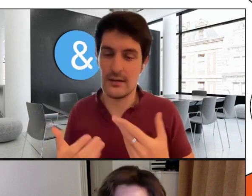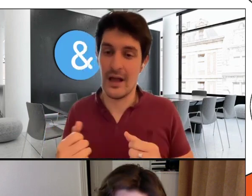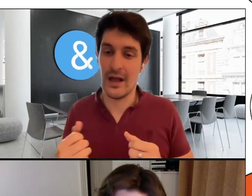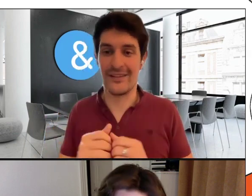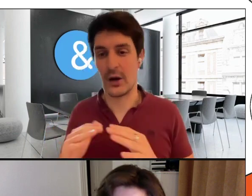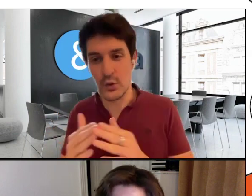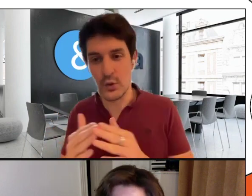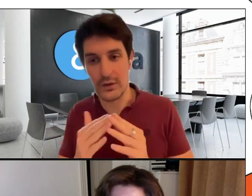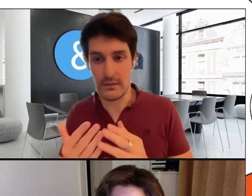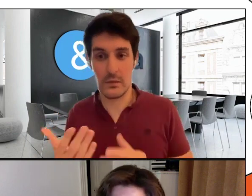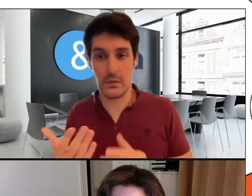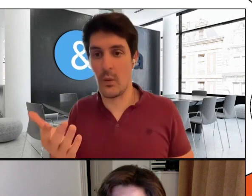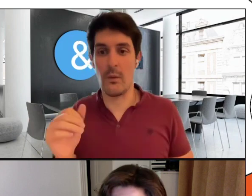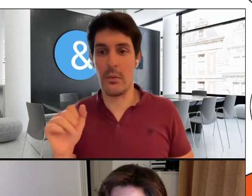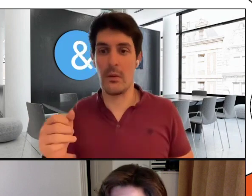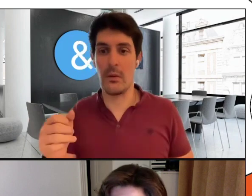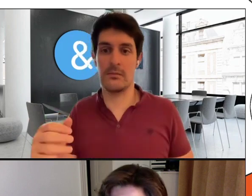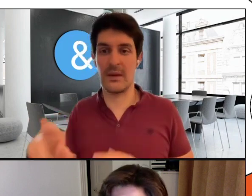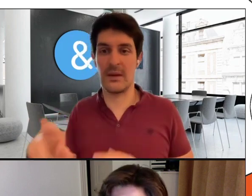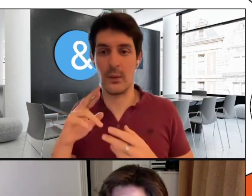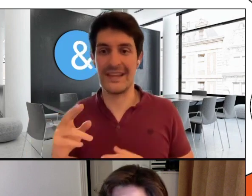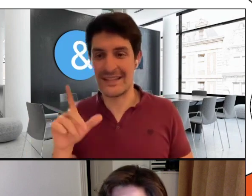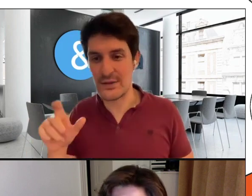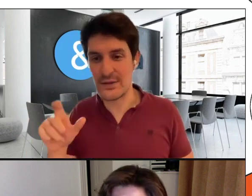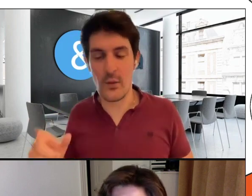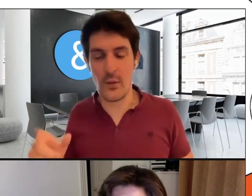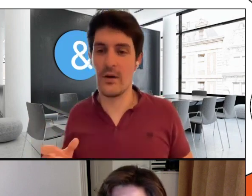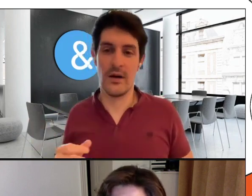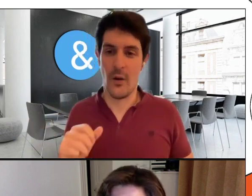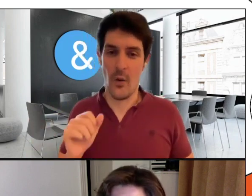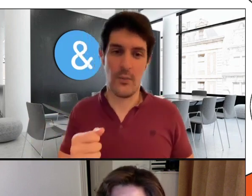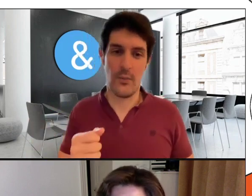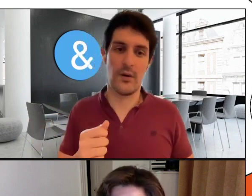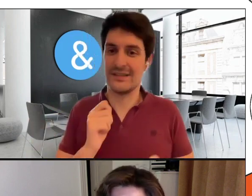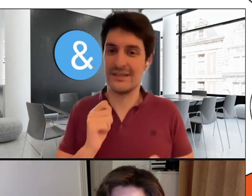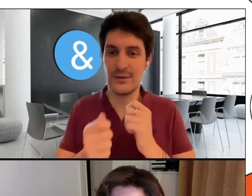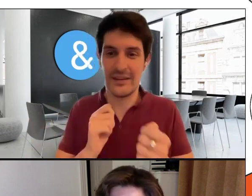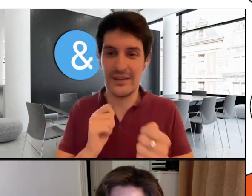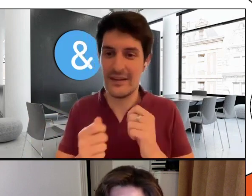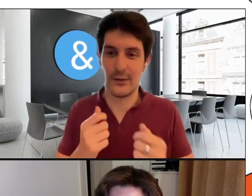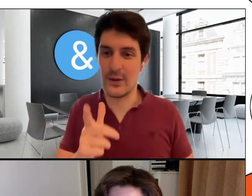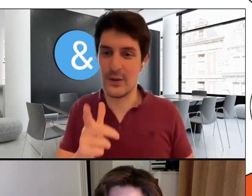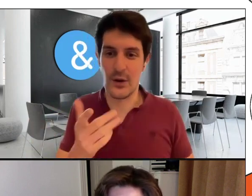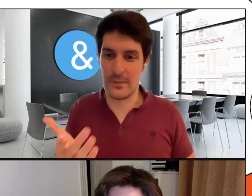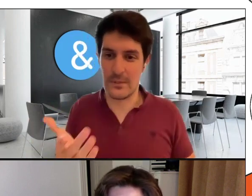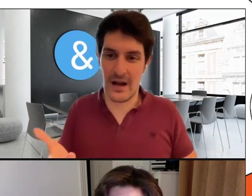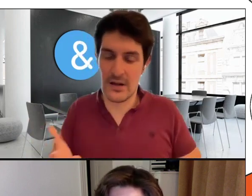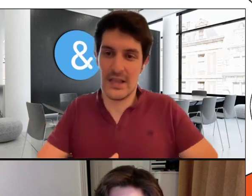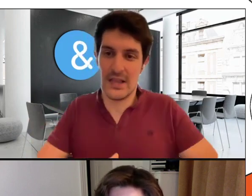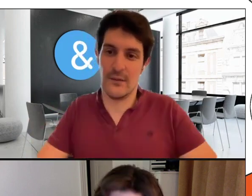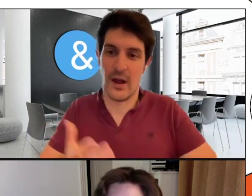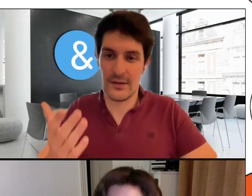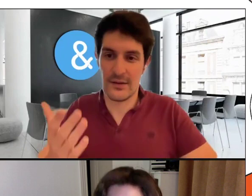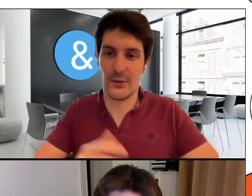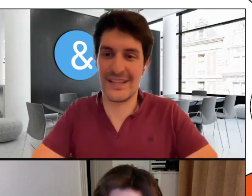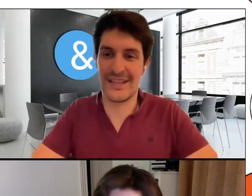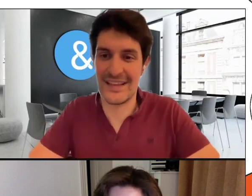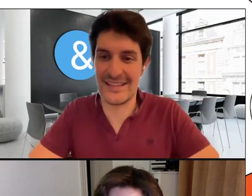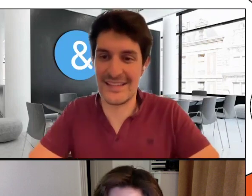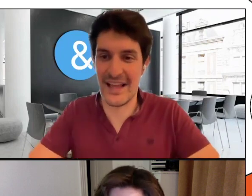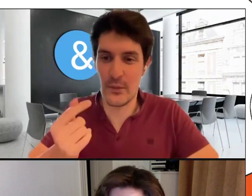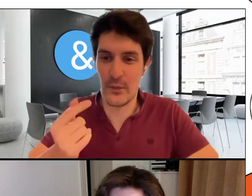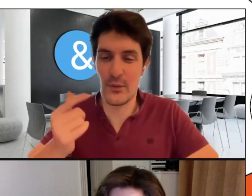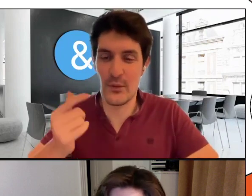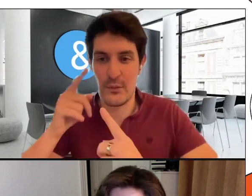avec la communauté. Donc, on peut répondre à des questions, on peut discuter tous les deux comme ça. Voilà. Donc, c'était un